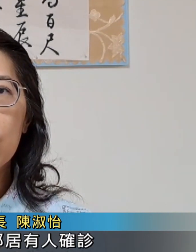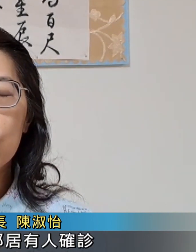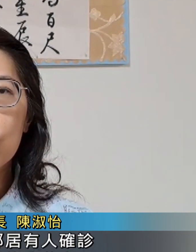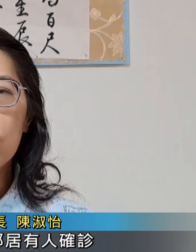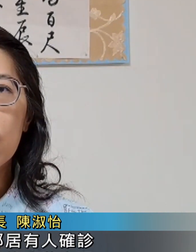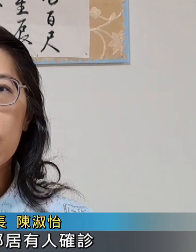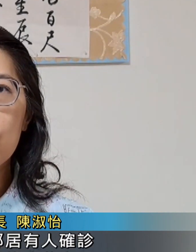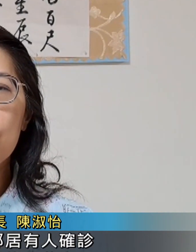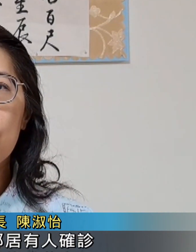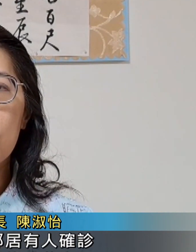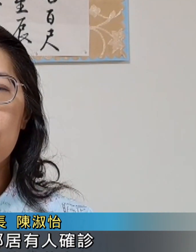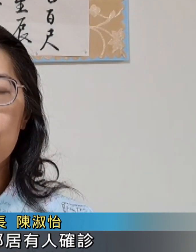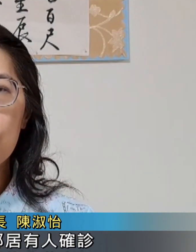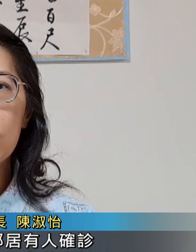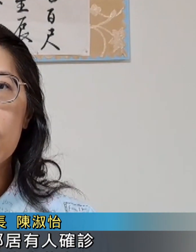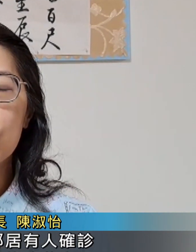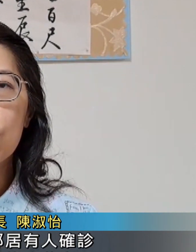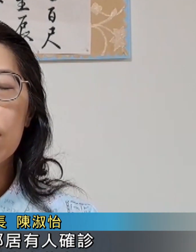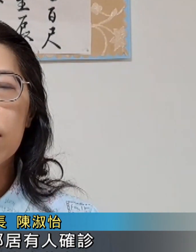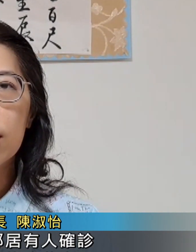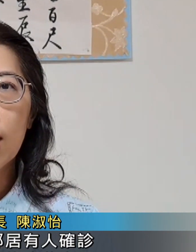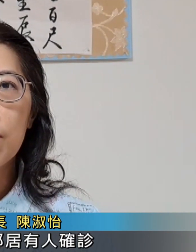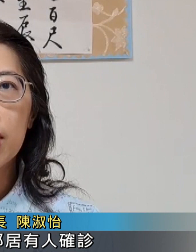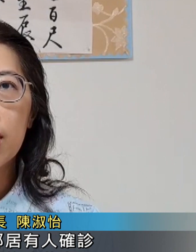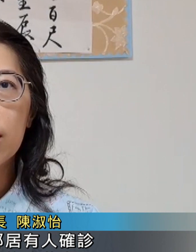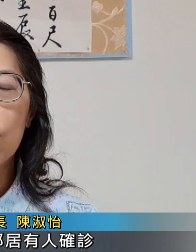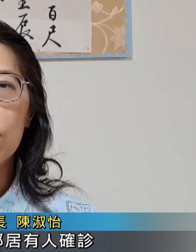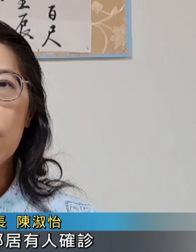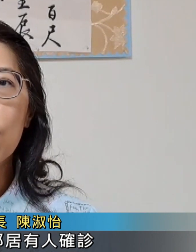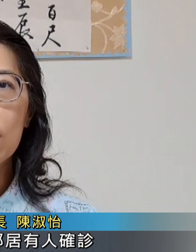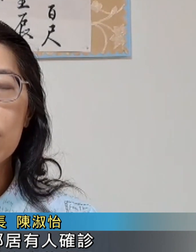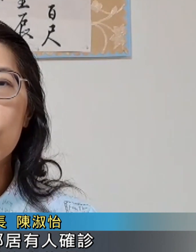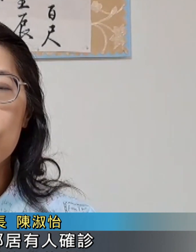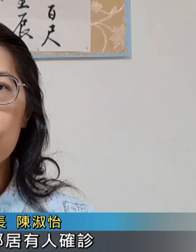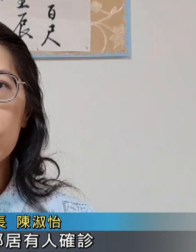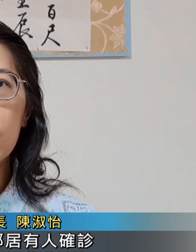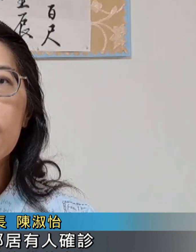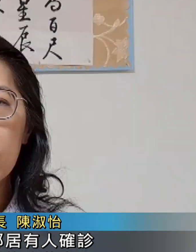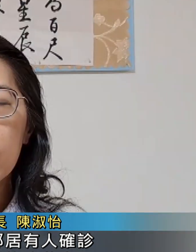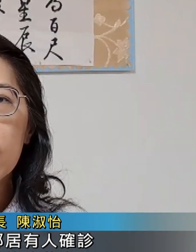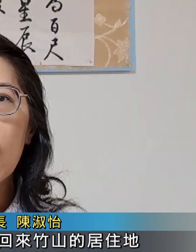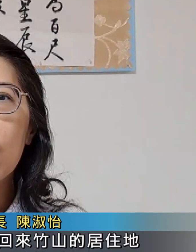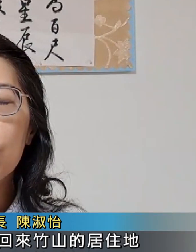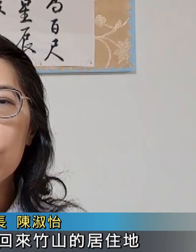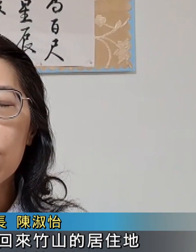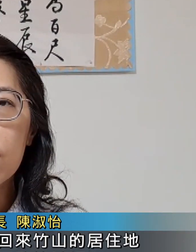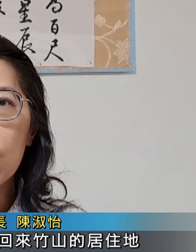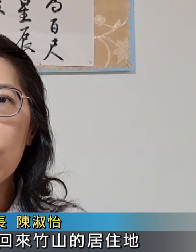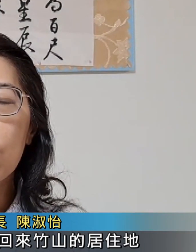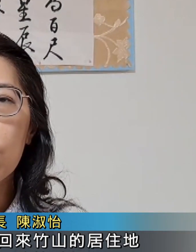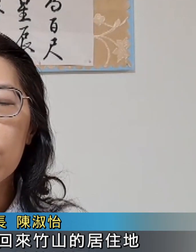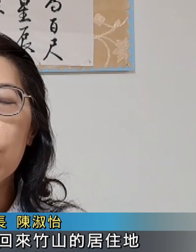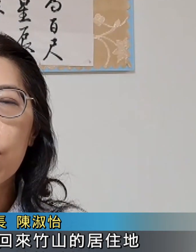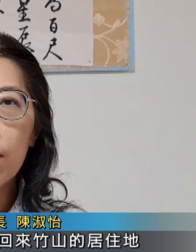务农的邻居有人确诊，所以他们也有相关的症状出现。那务农之后偶尔会回